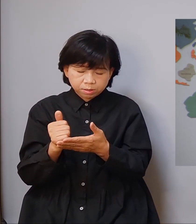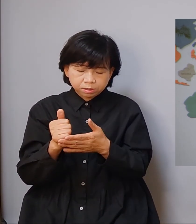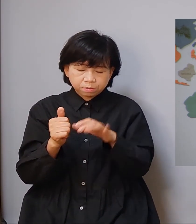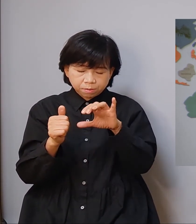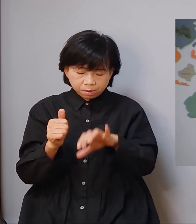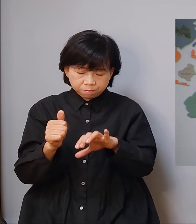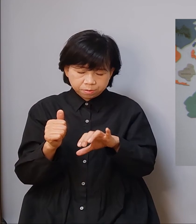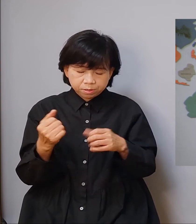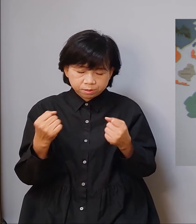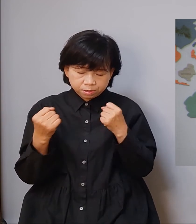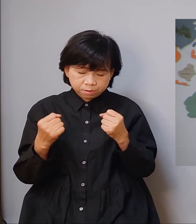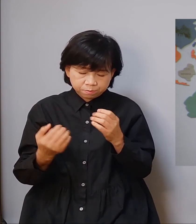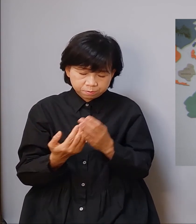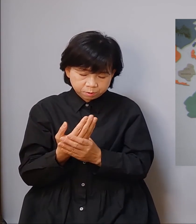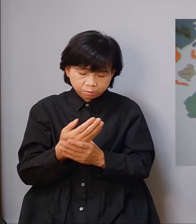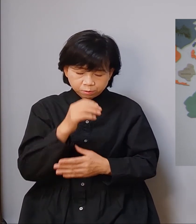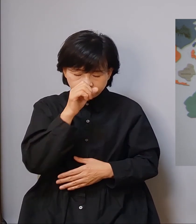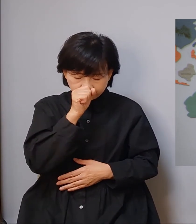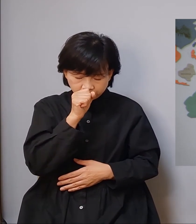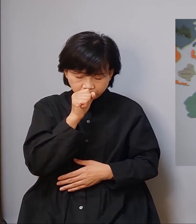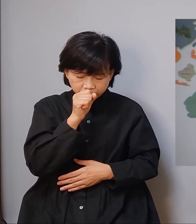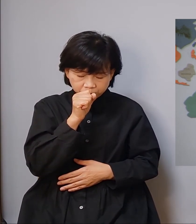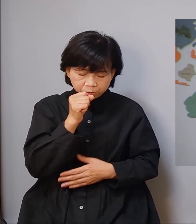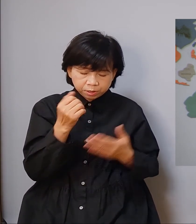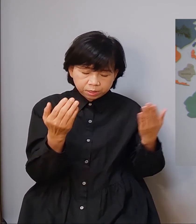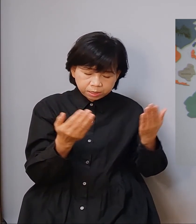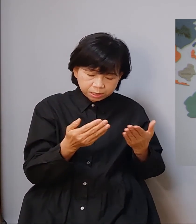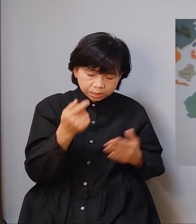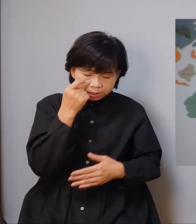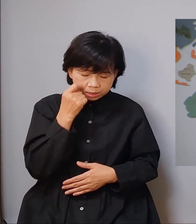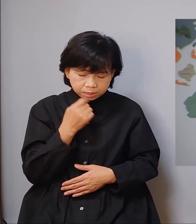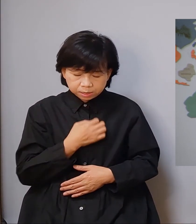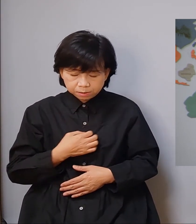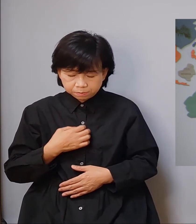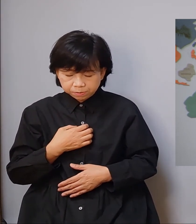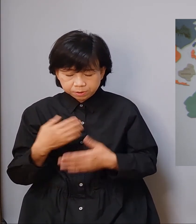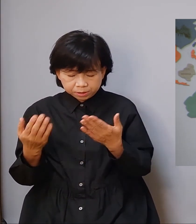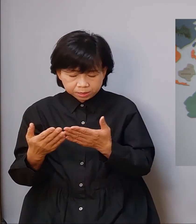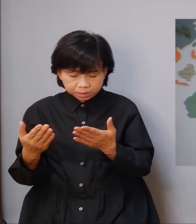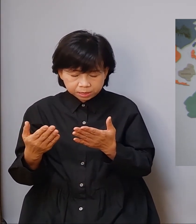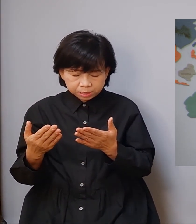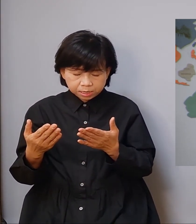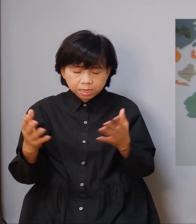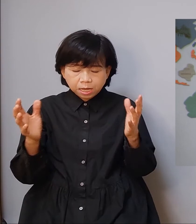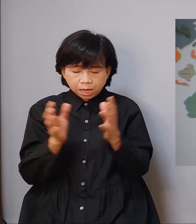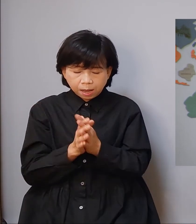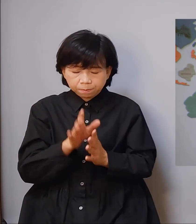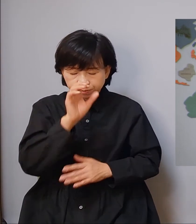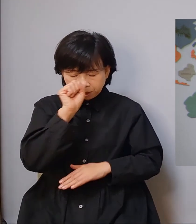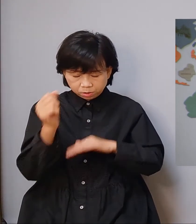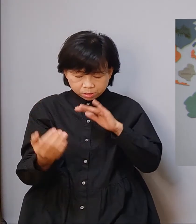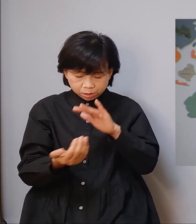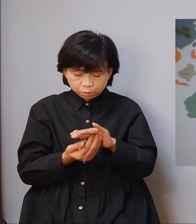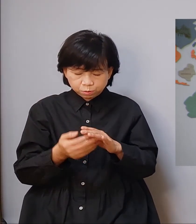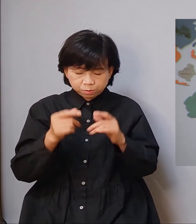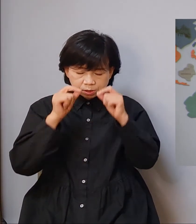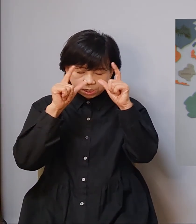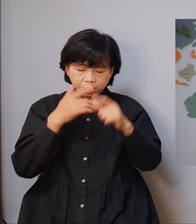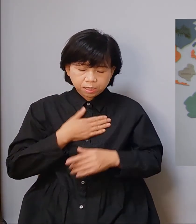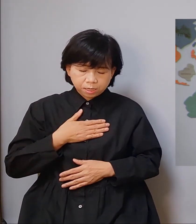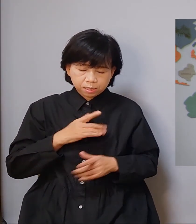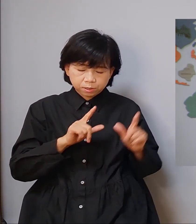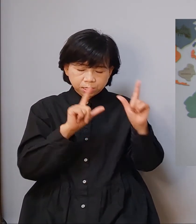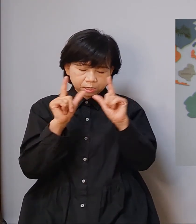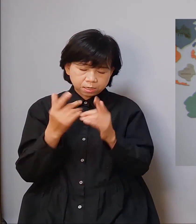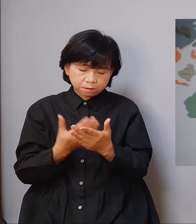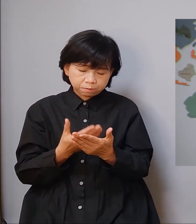힘을 낼 수 있도록 좋은 일이건 때로는 슬픈 일이건 이 모든 것들이 합력하여 선을 이룬다는 사실을 깨닫고 살아가게